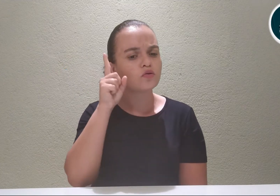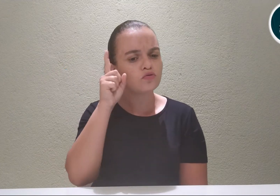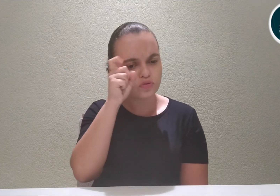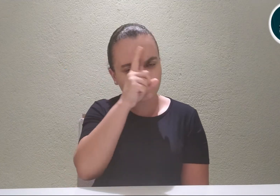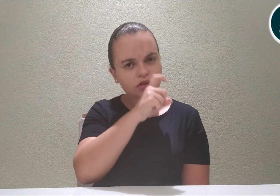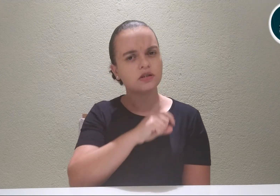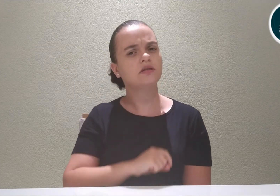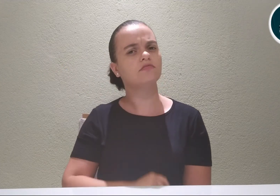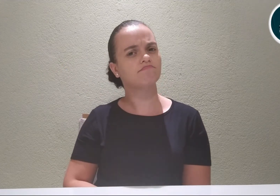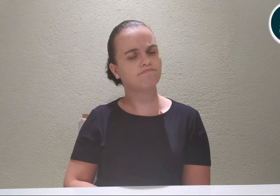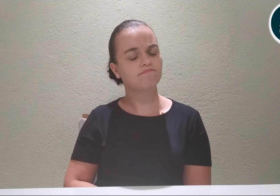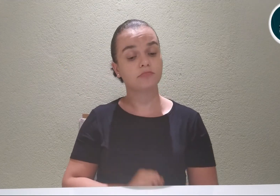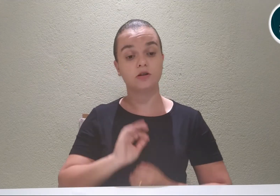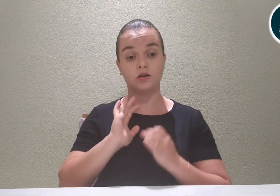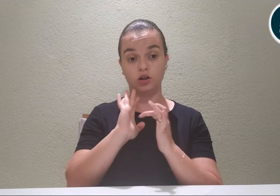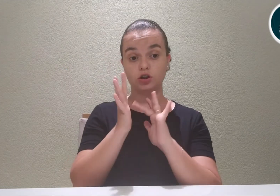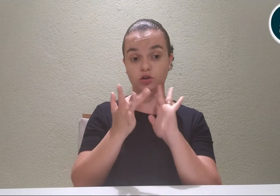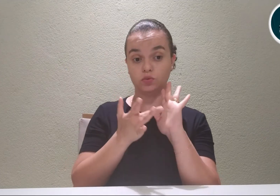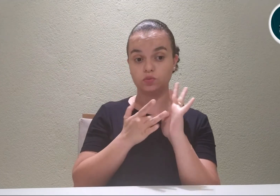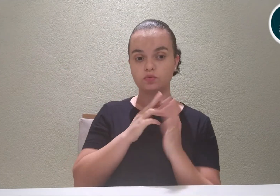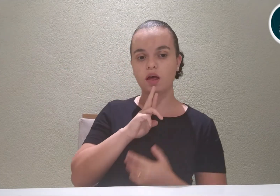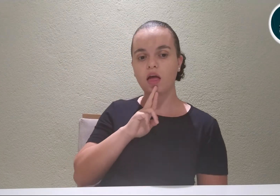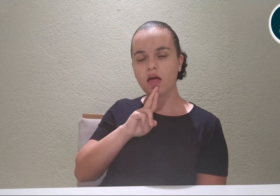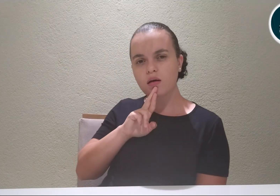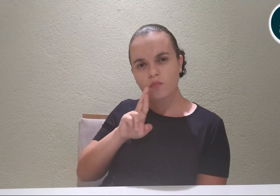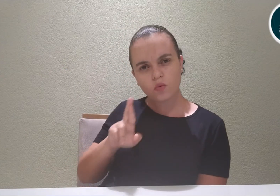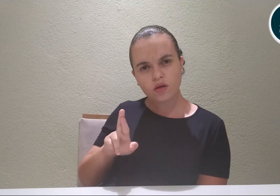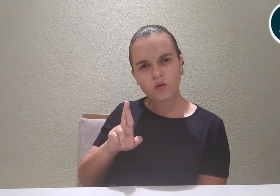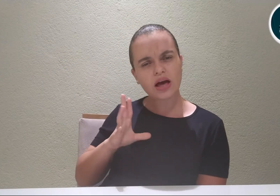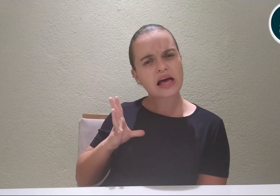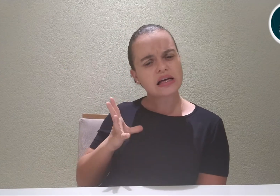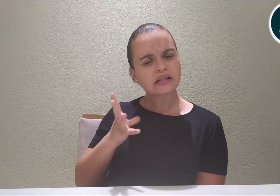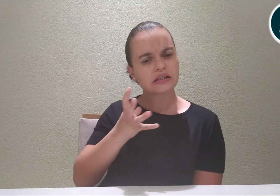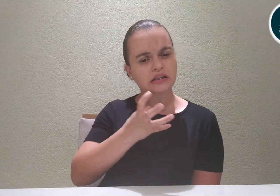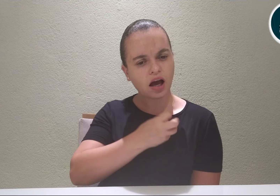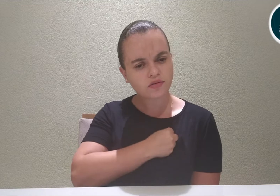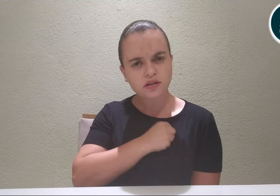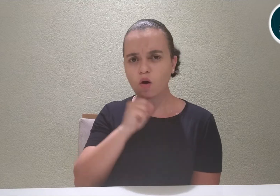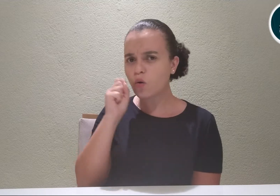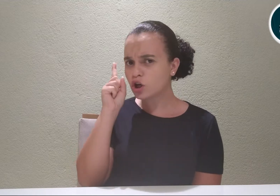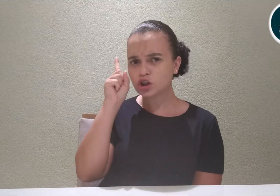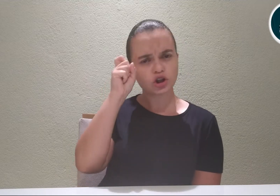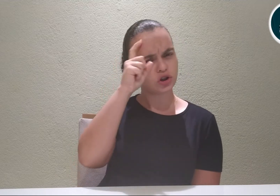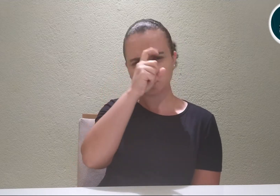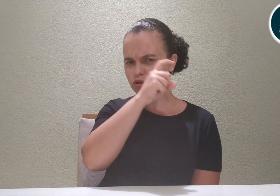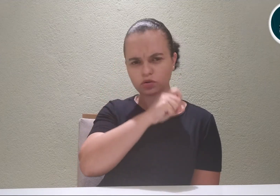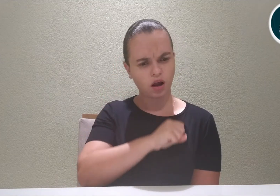Nicodemos pensou que a salvação era algo difícil de ser encontrada, mas Jesus